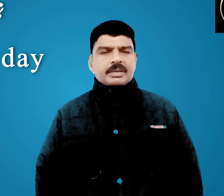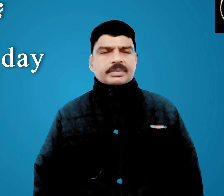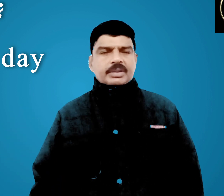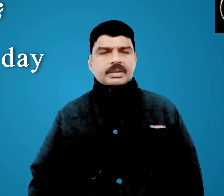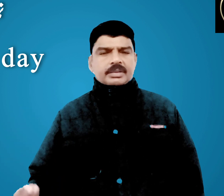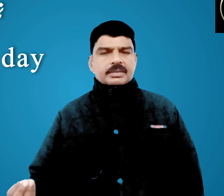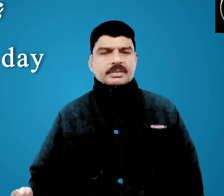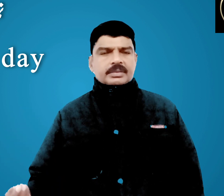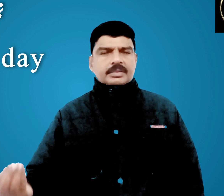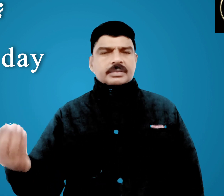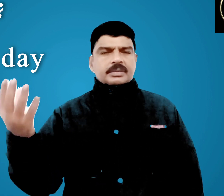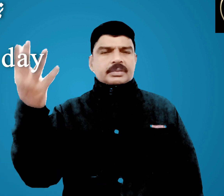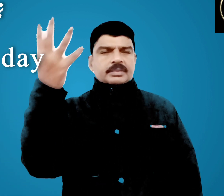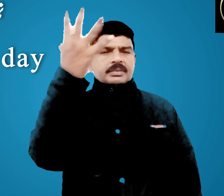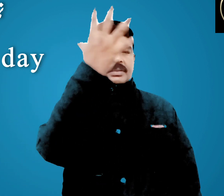तमाम दिन